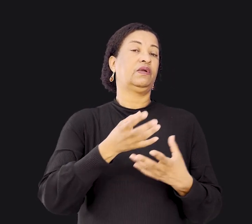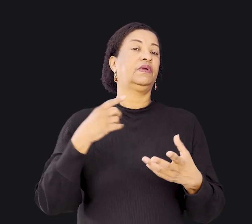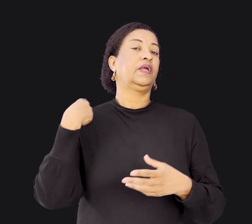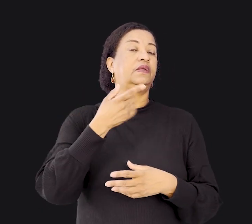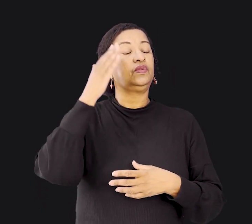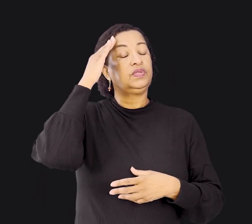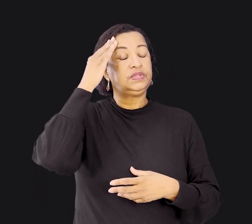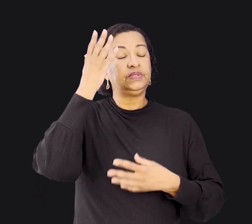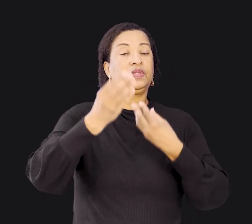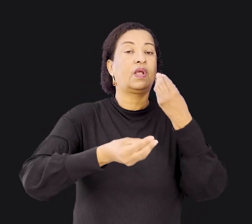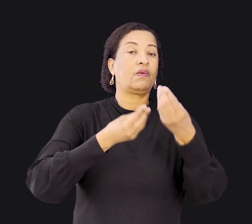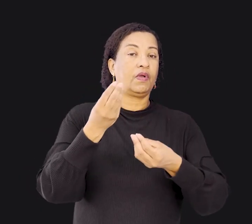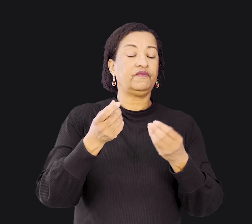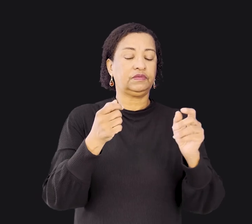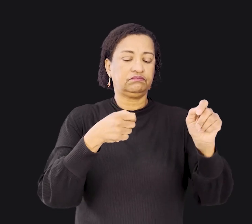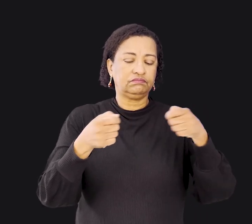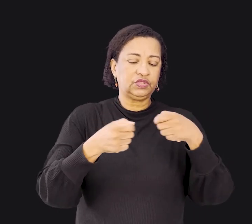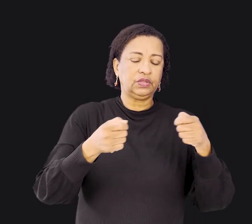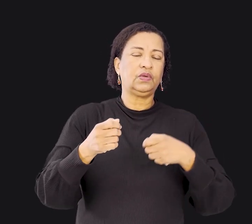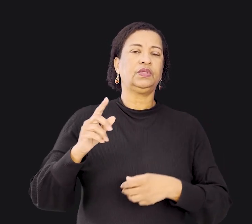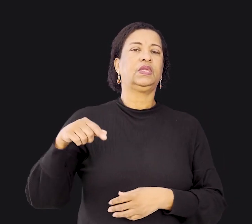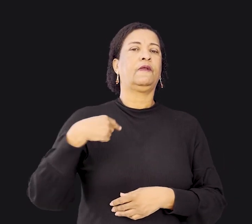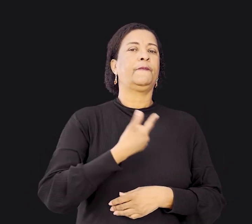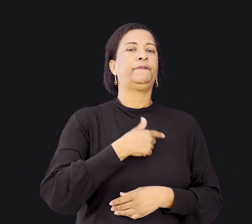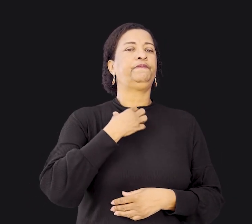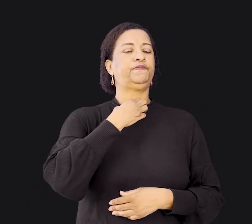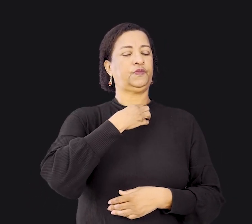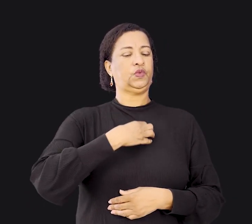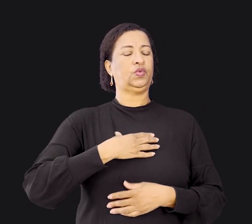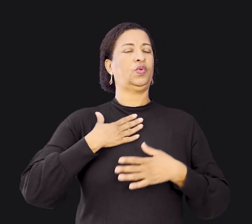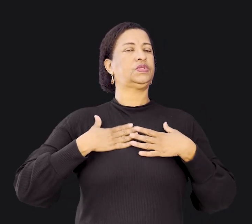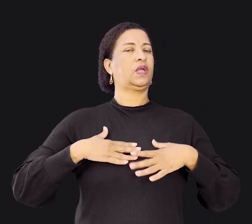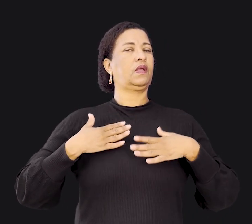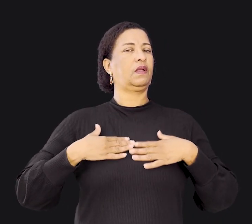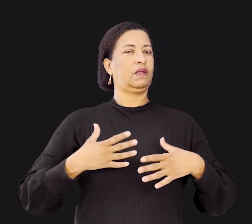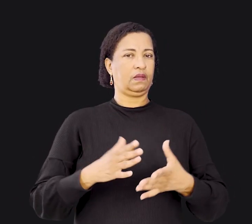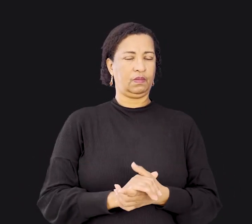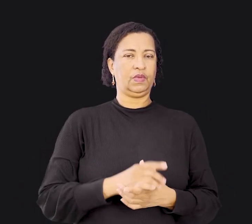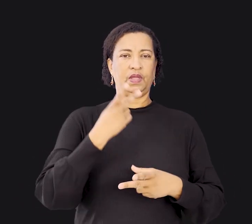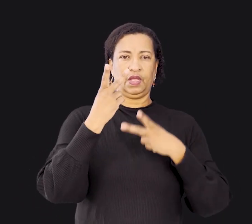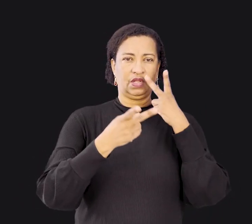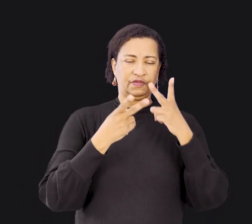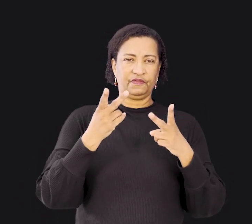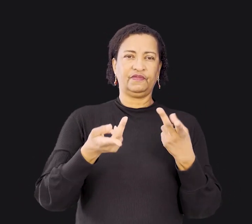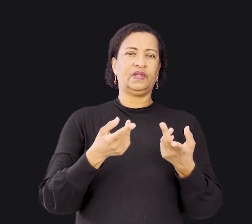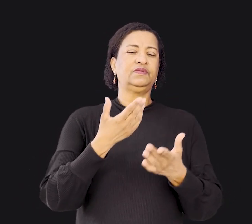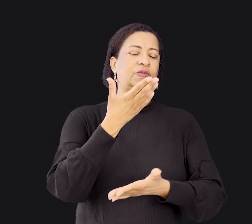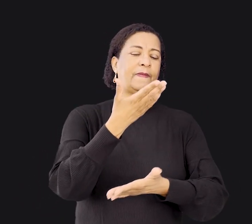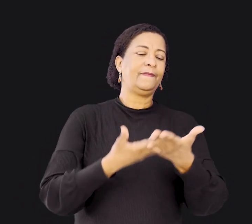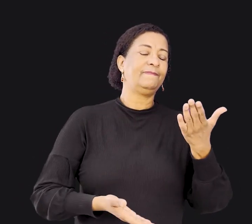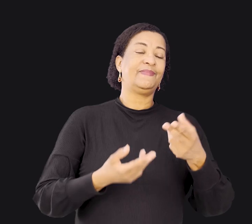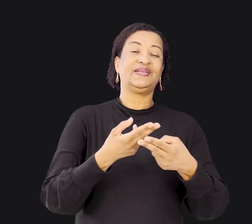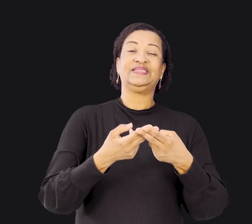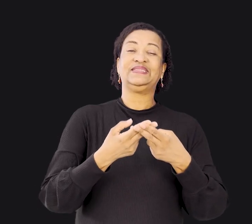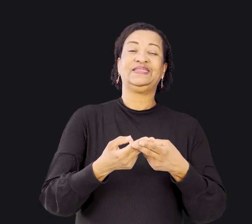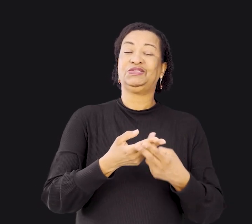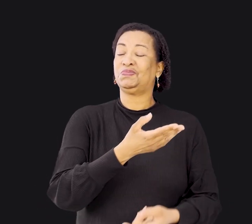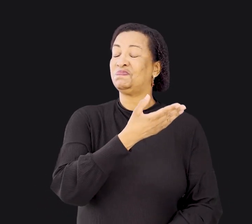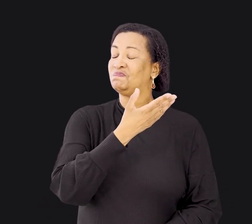das forças que controlam nosso temperamento. Ele fala, por exemplo, sobre perder a paciência e, como já